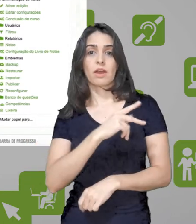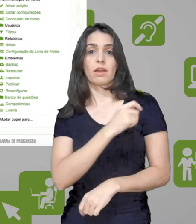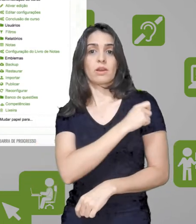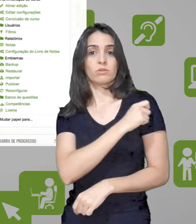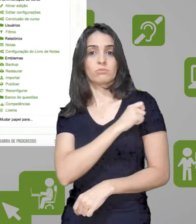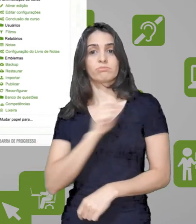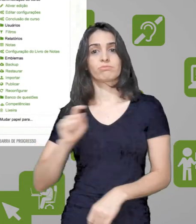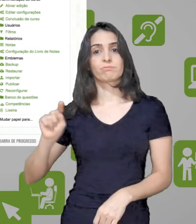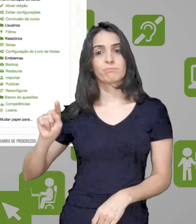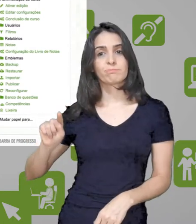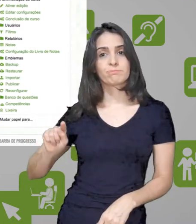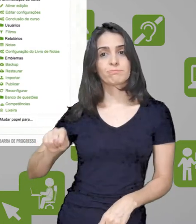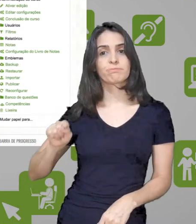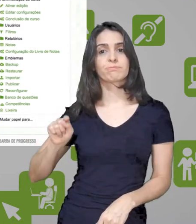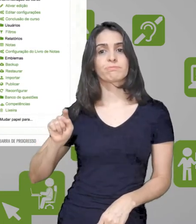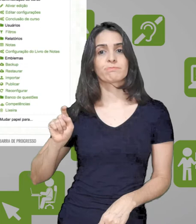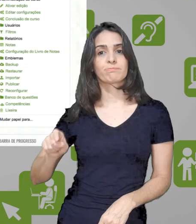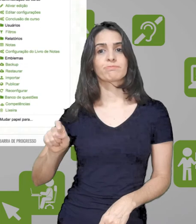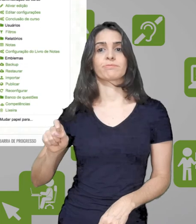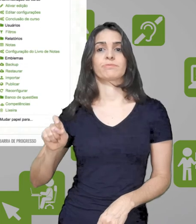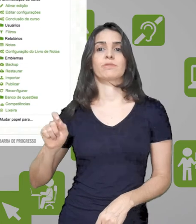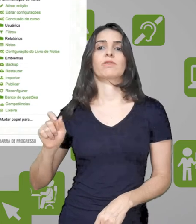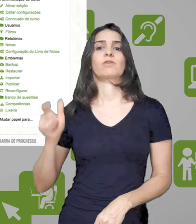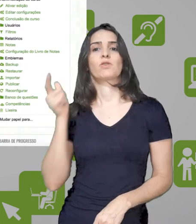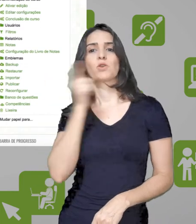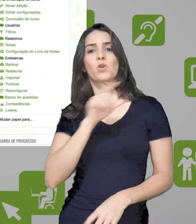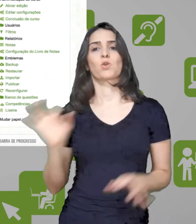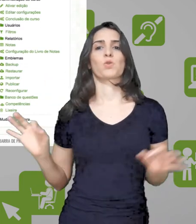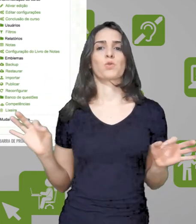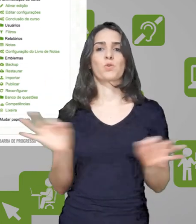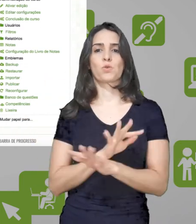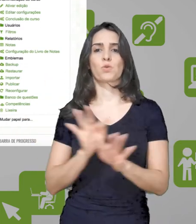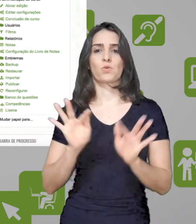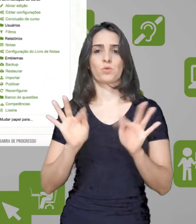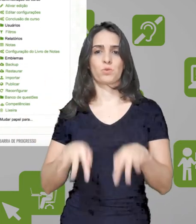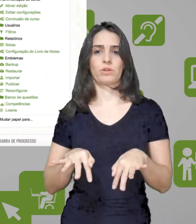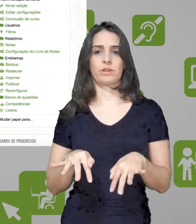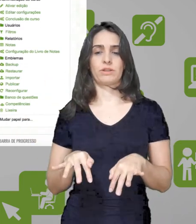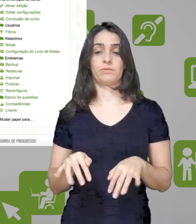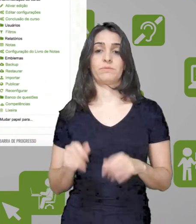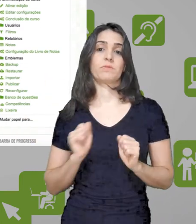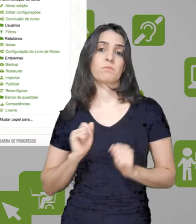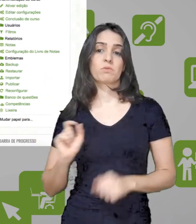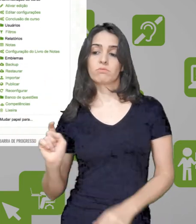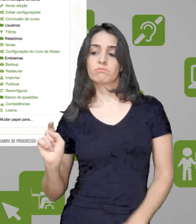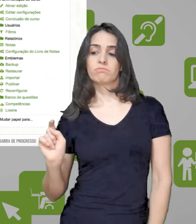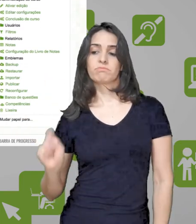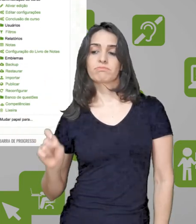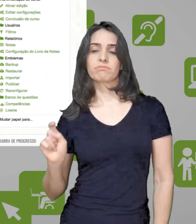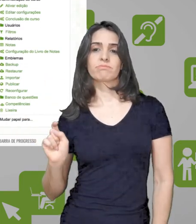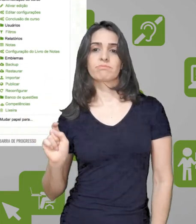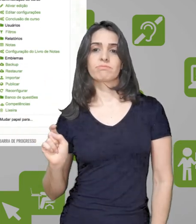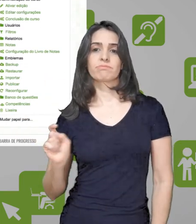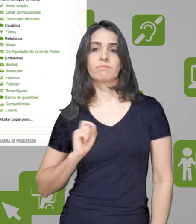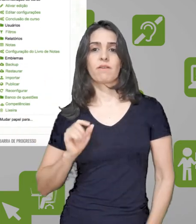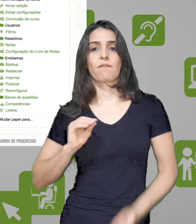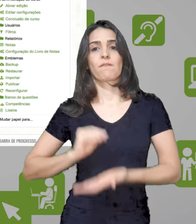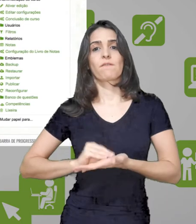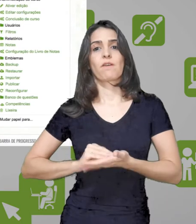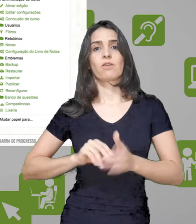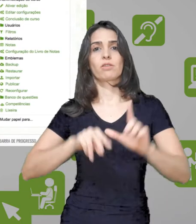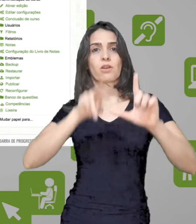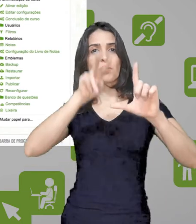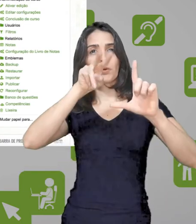e atividades como concluídos. Então, essa caixinha que aparece aqui do lado é uma caixinha que o